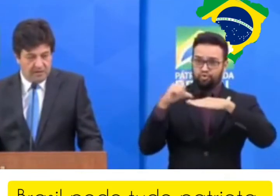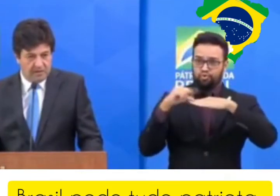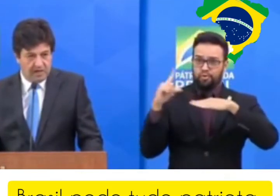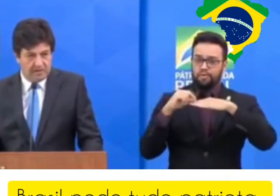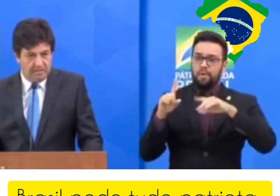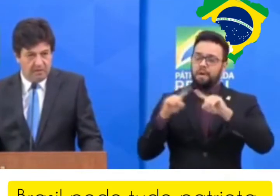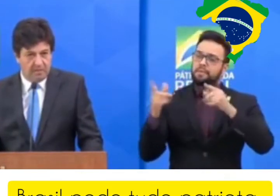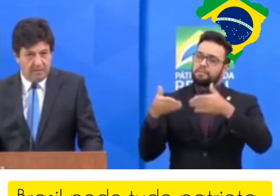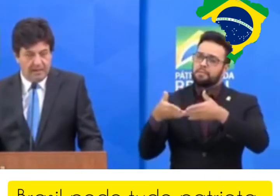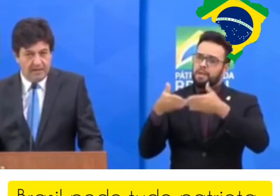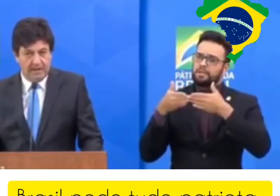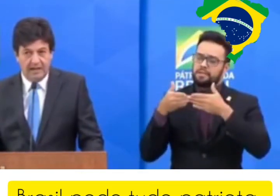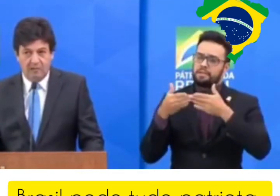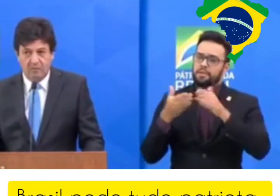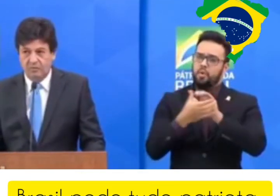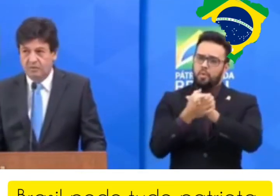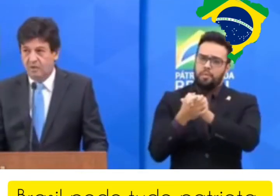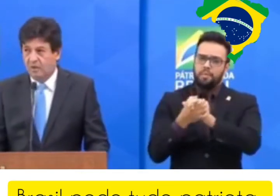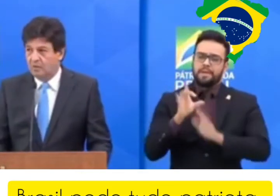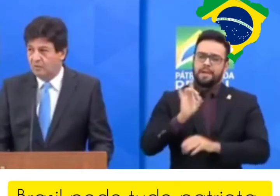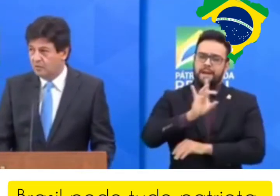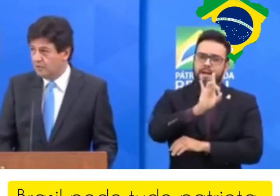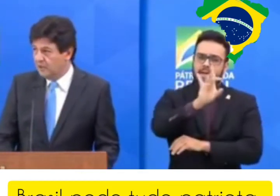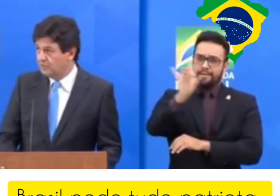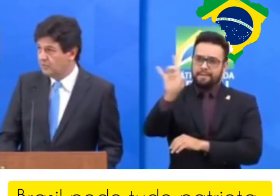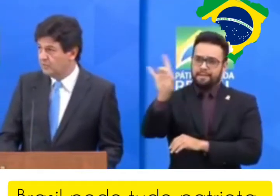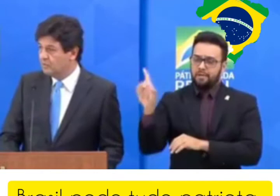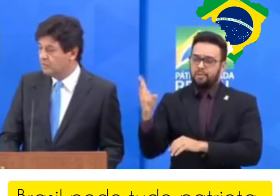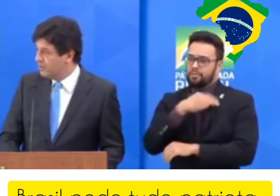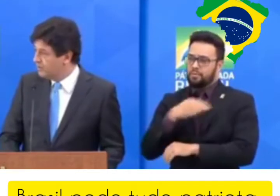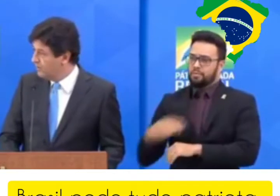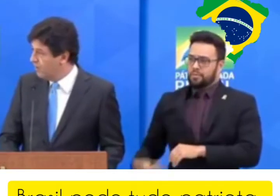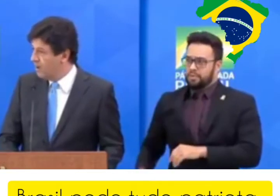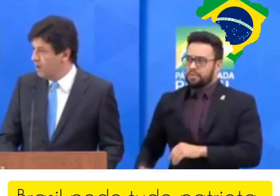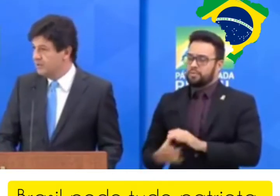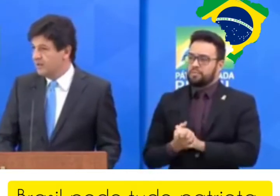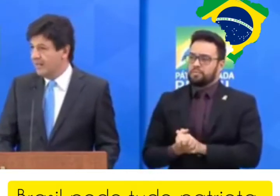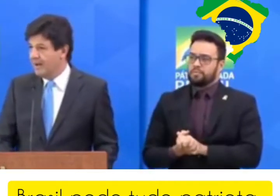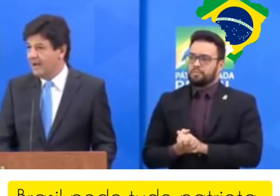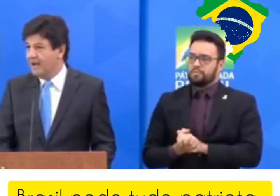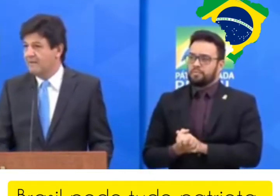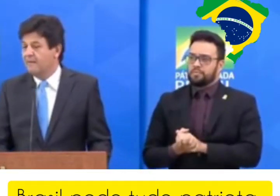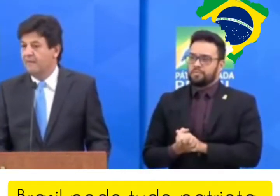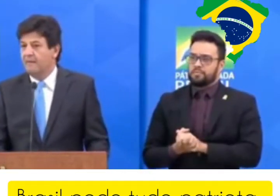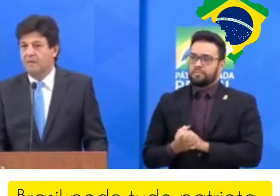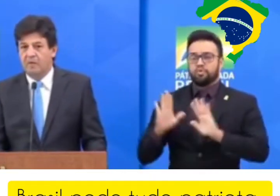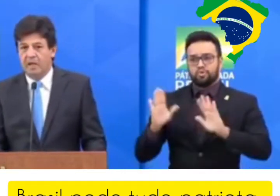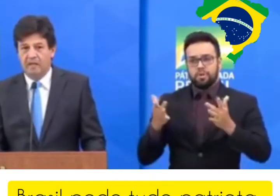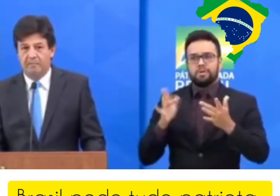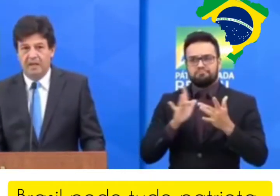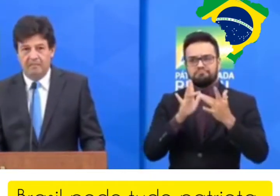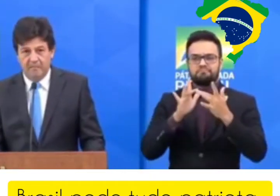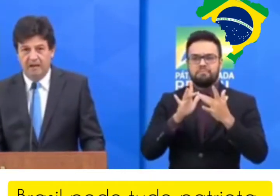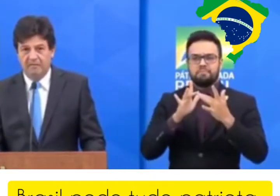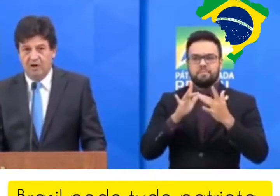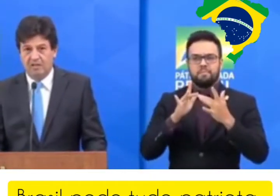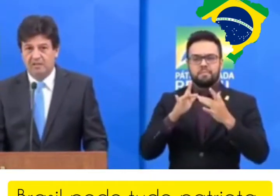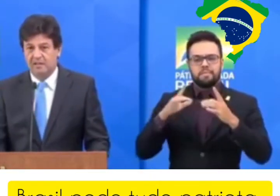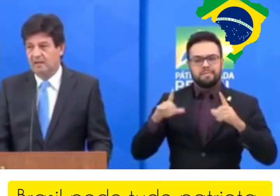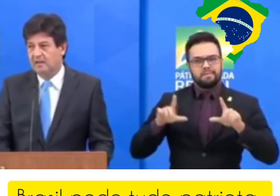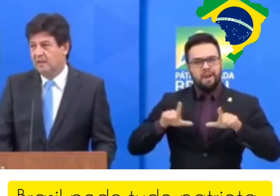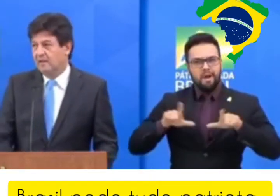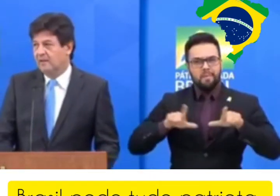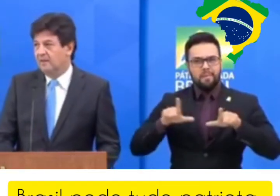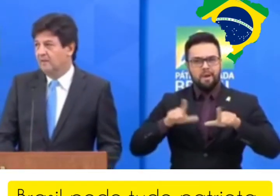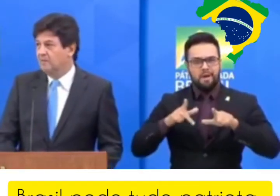eu peço licença para cumprimentar cada um dos ministros com os quais tive a honra de trabalhar numa equipe